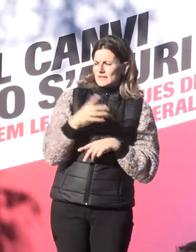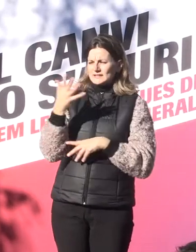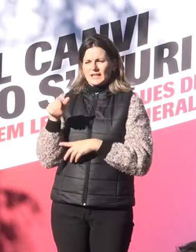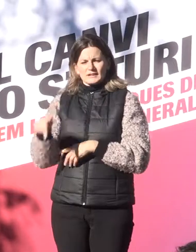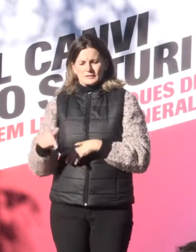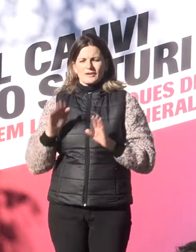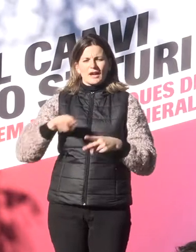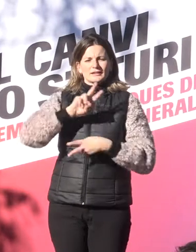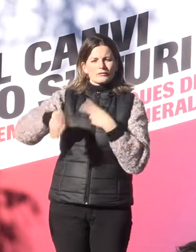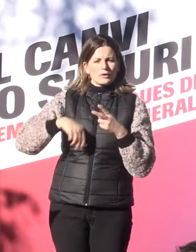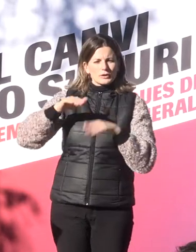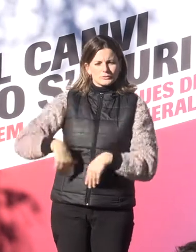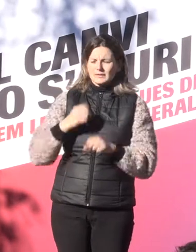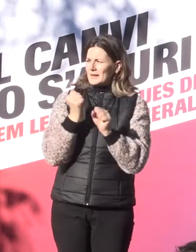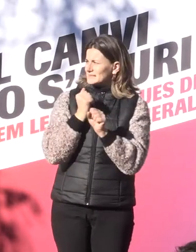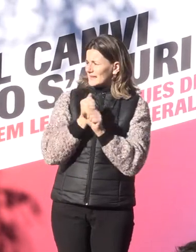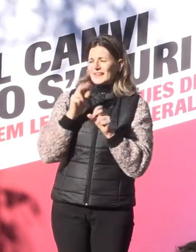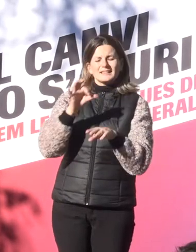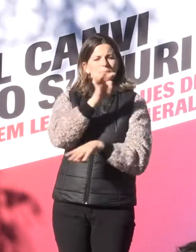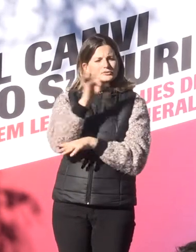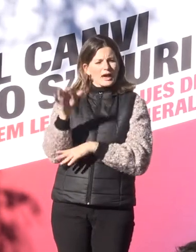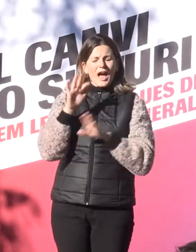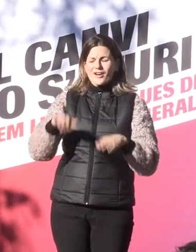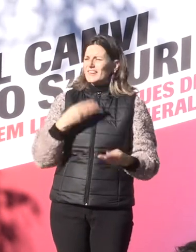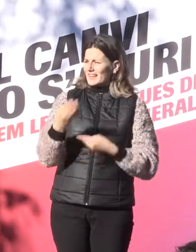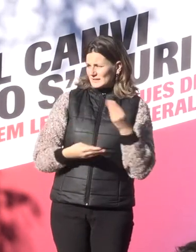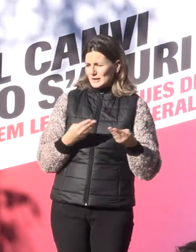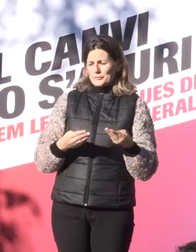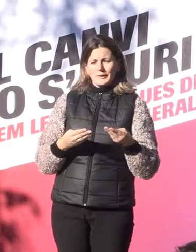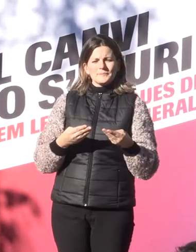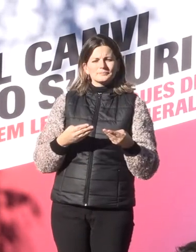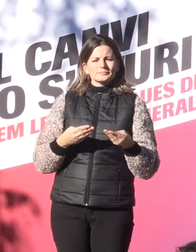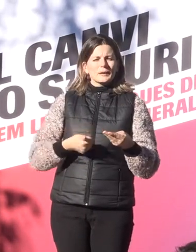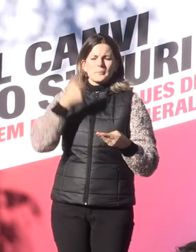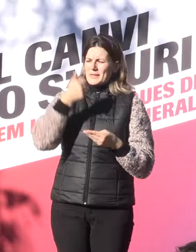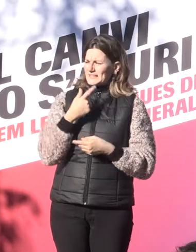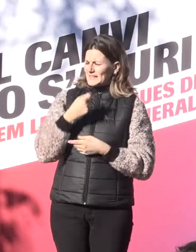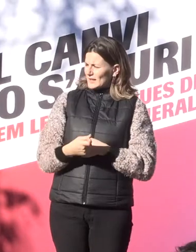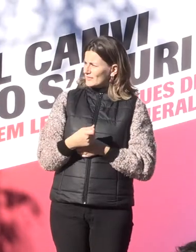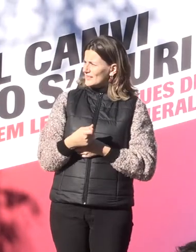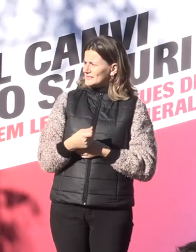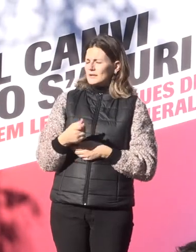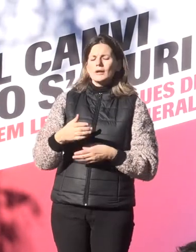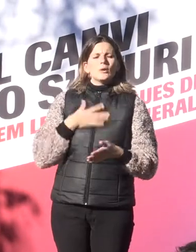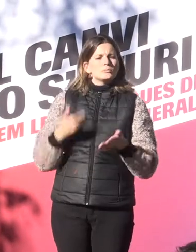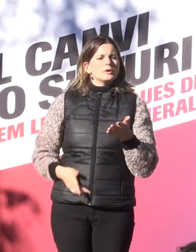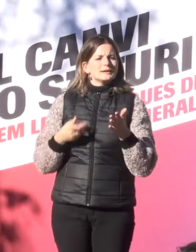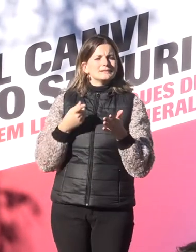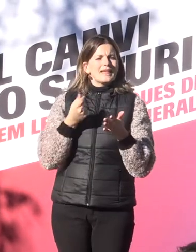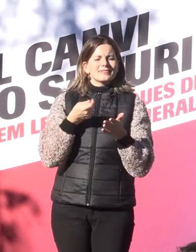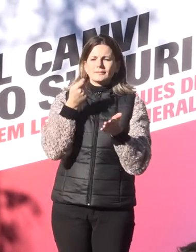últimas reformas del sistema laboral y el régimen de la seguridad social lo que han hecho es ponerles más difícil todavía que puedan cotizar a la seguridad